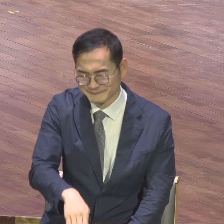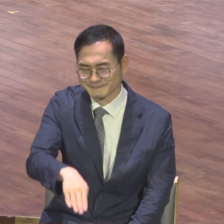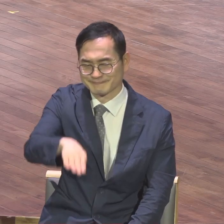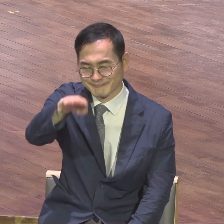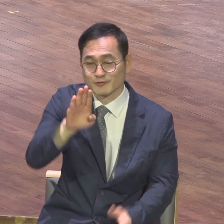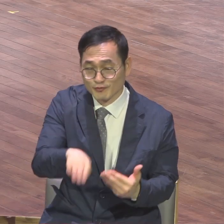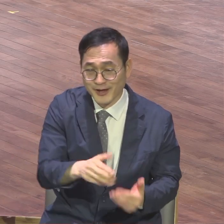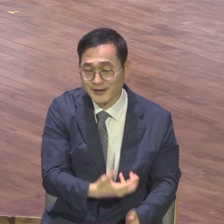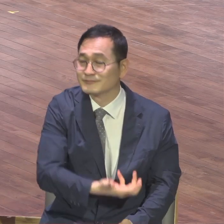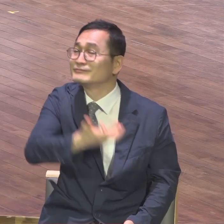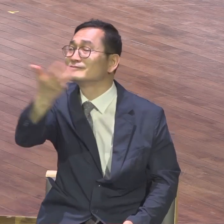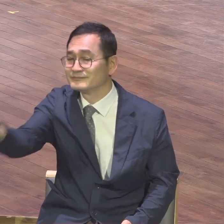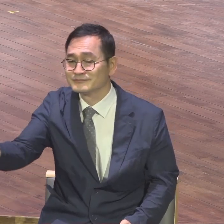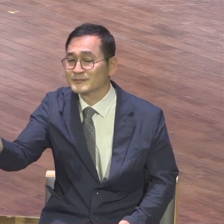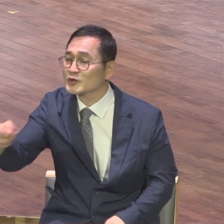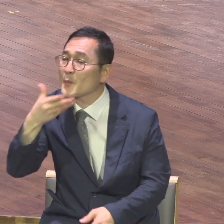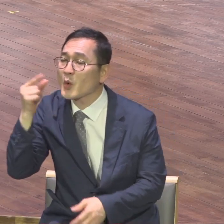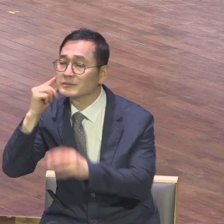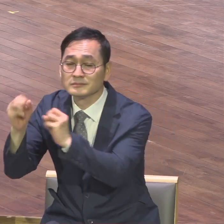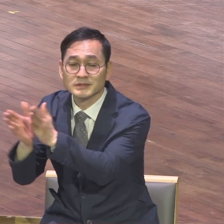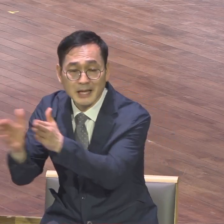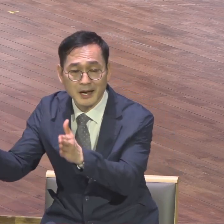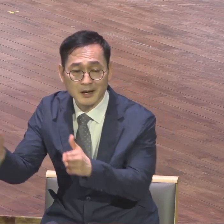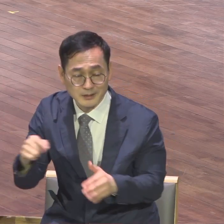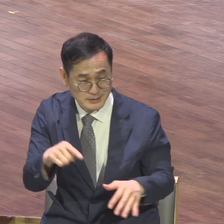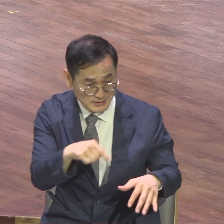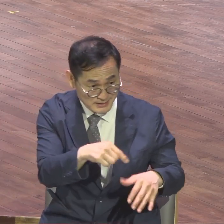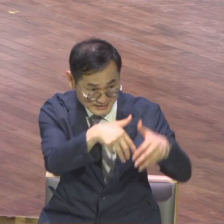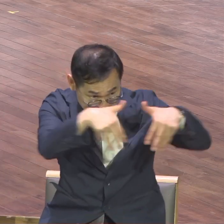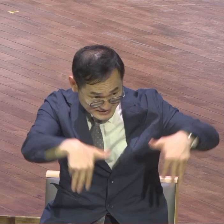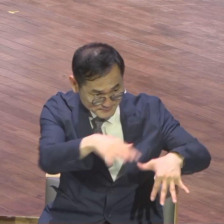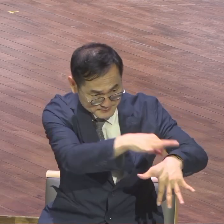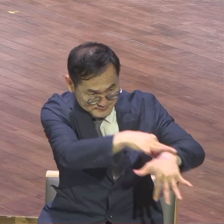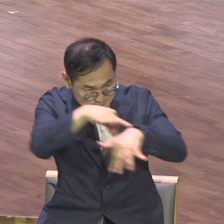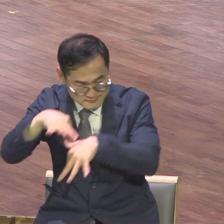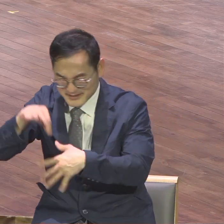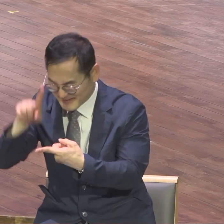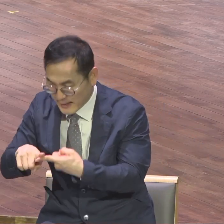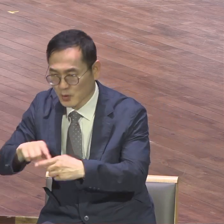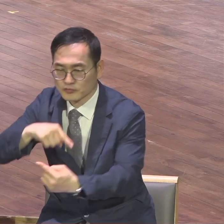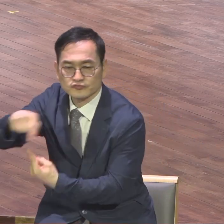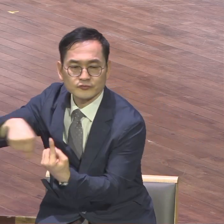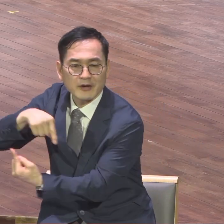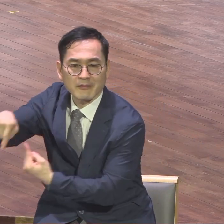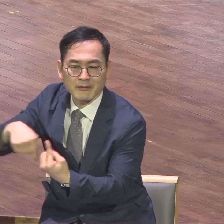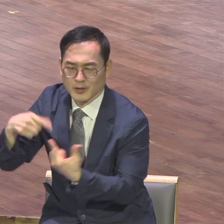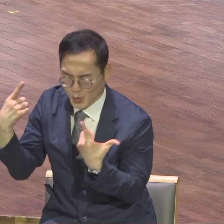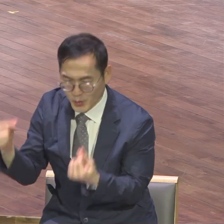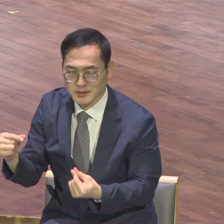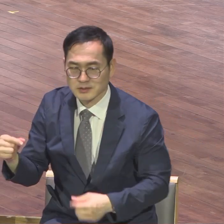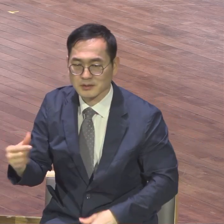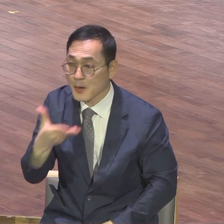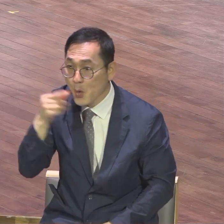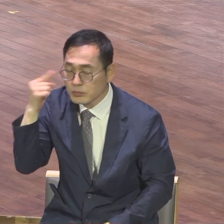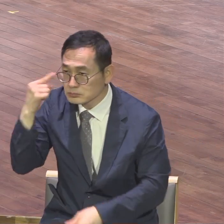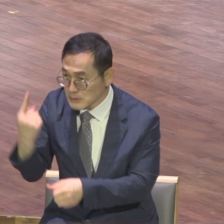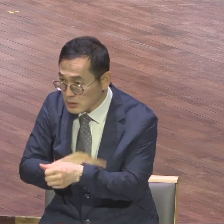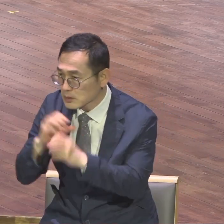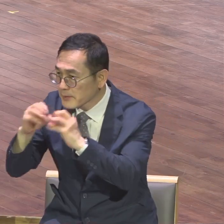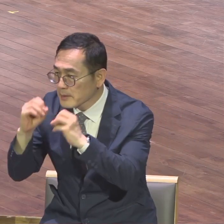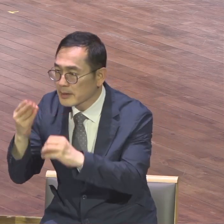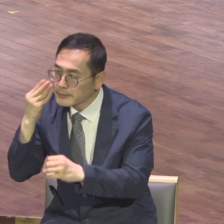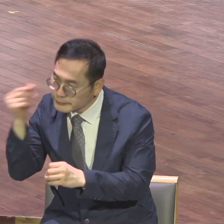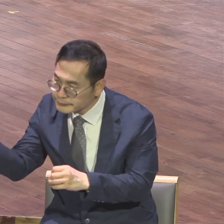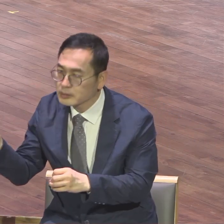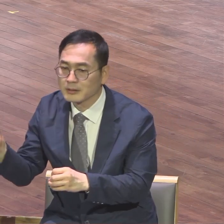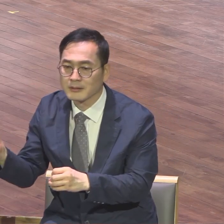맞아. 뭔가 안 맞아. 영적 열정과 이 단순하게 복음만을 증거하는 그런